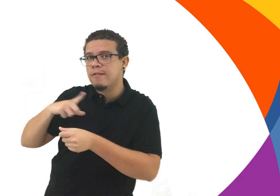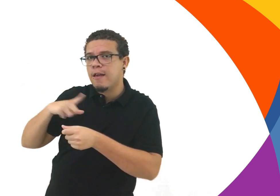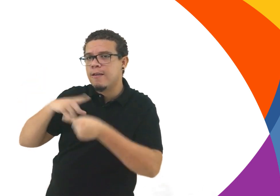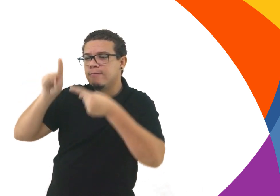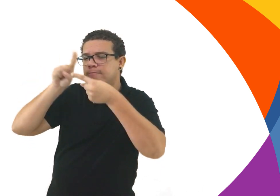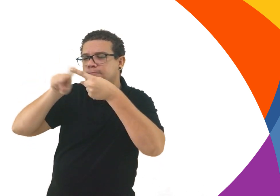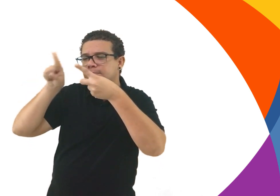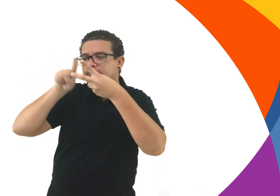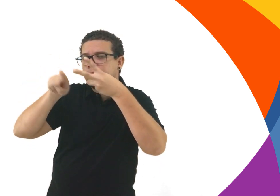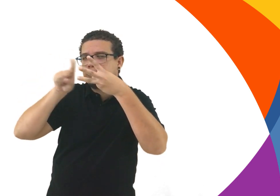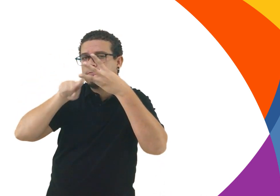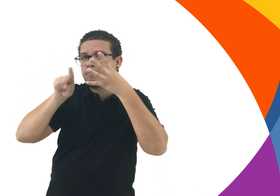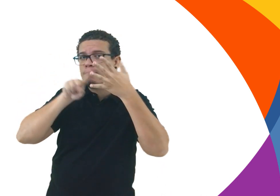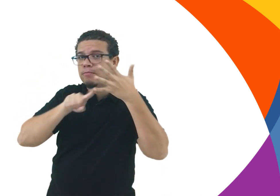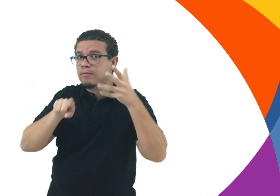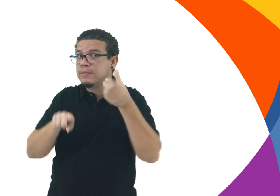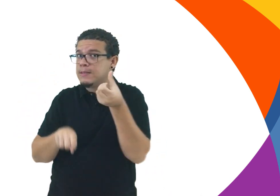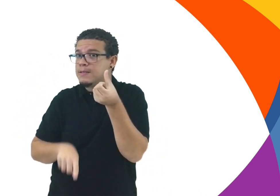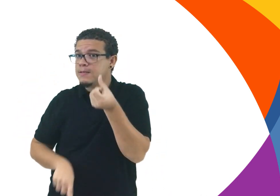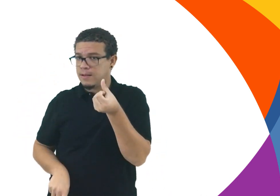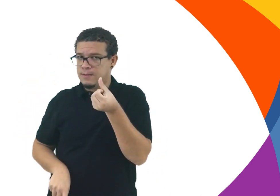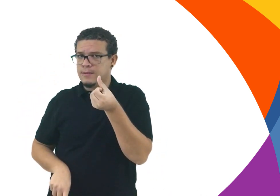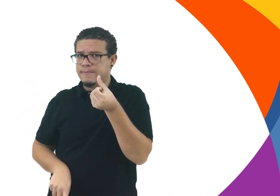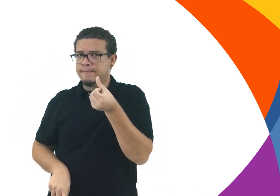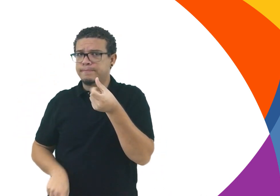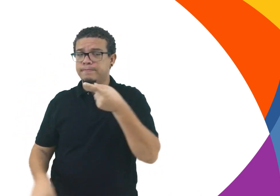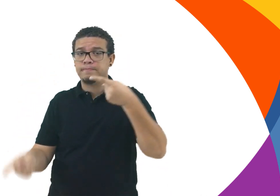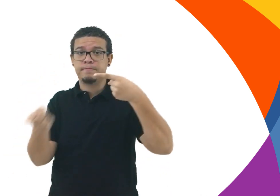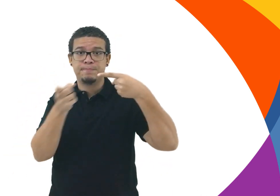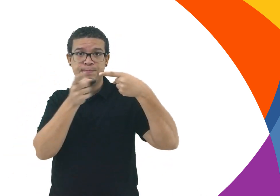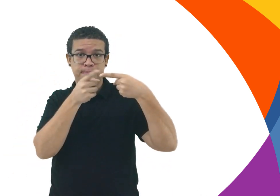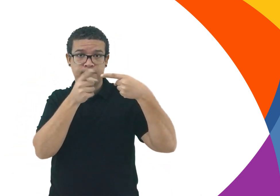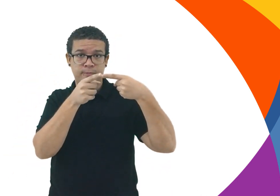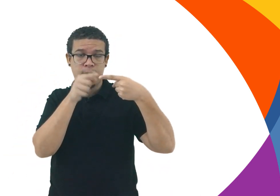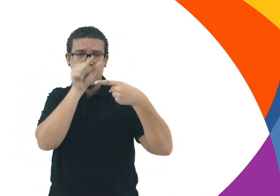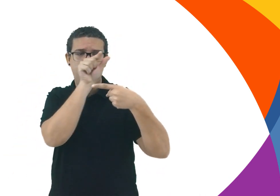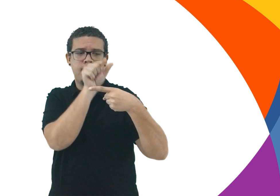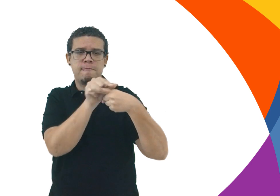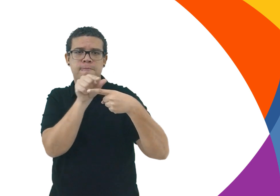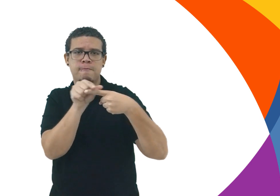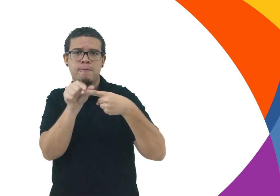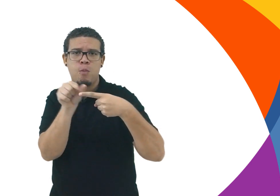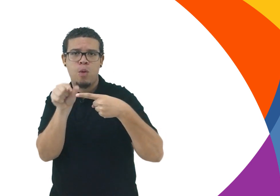Esses aspectos são 6. O